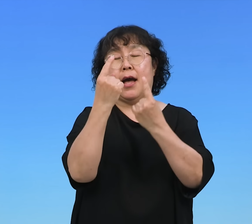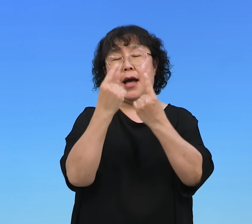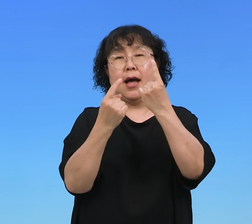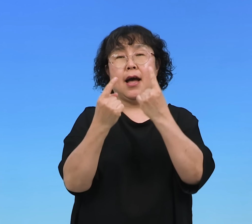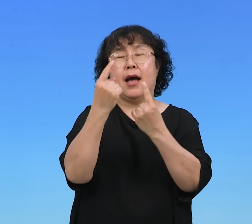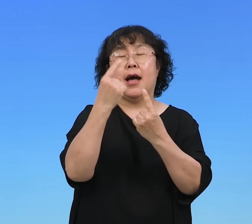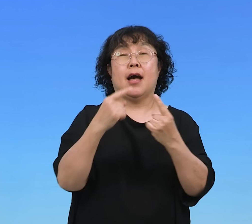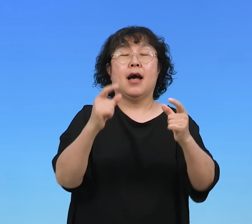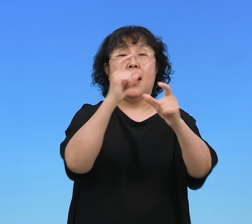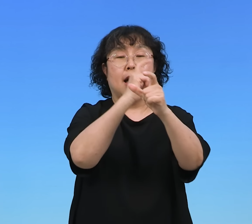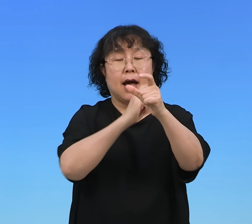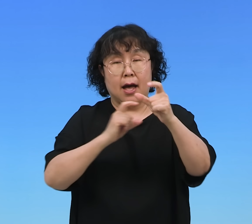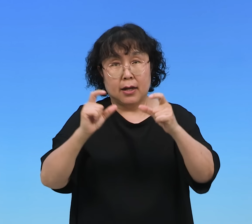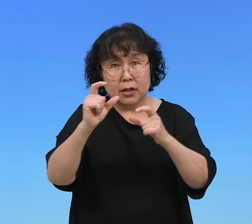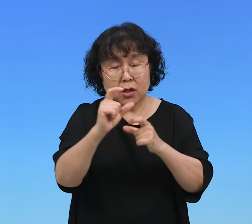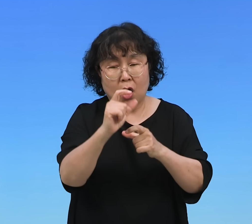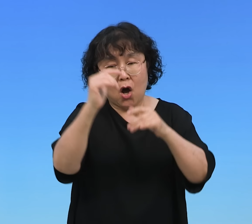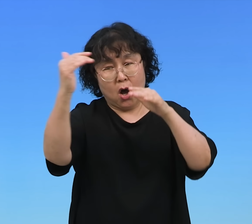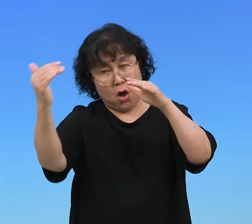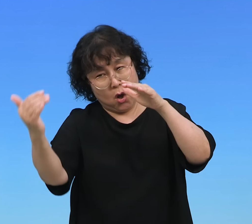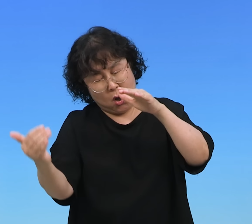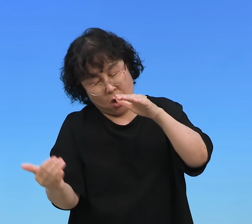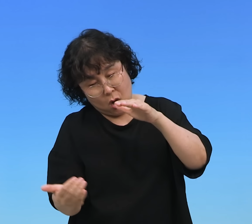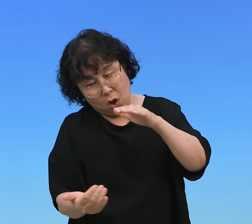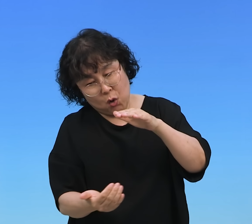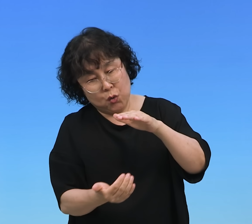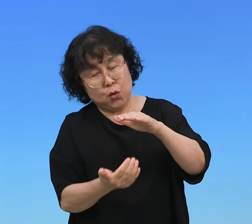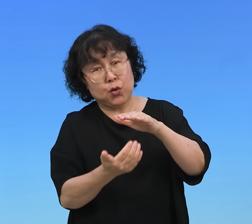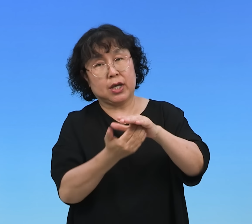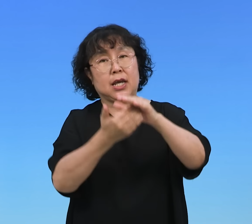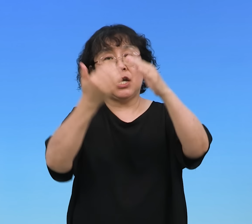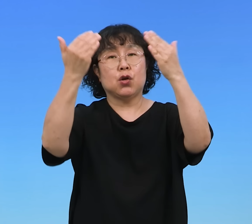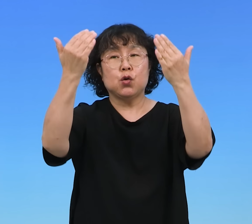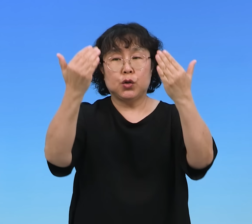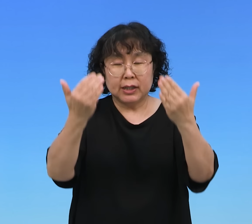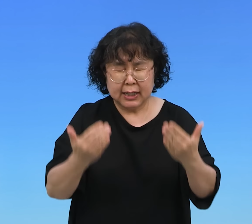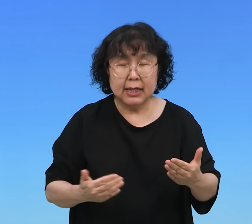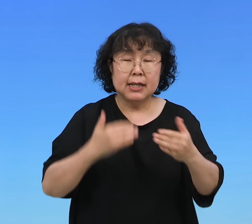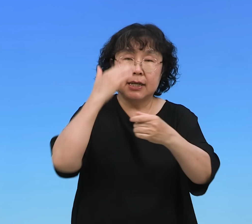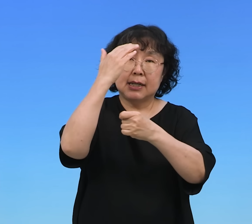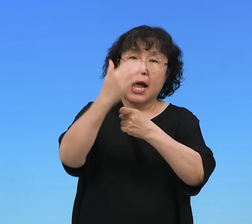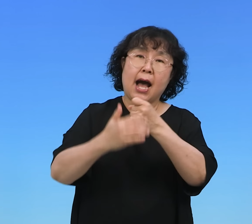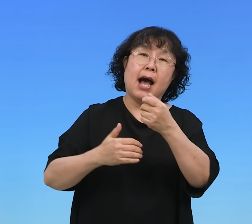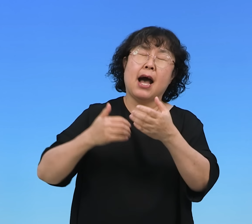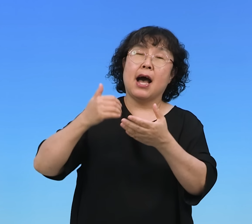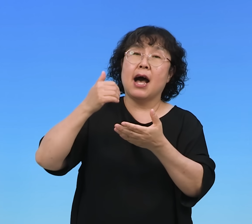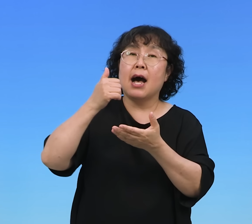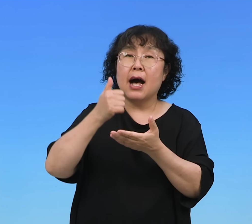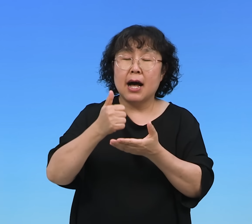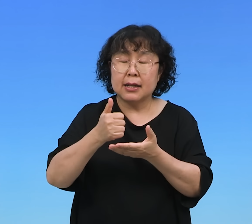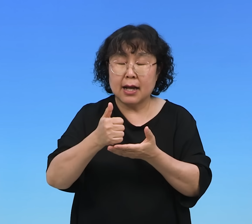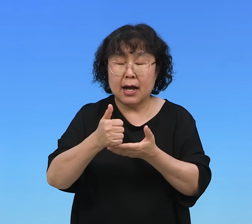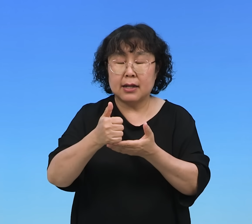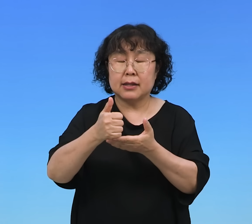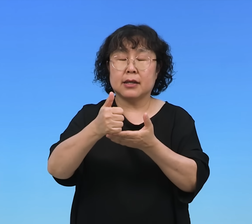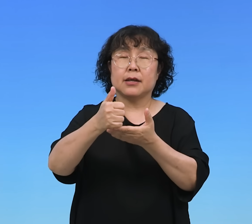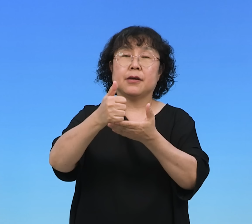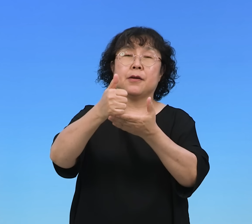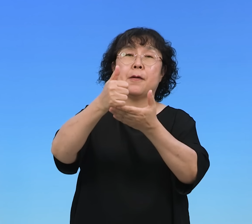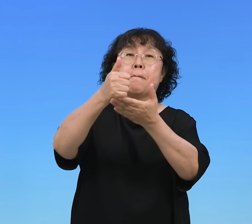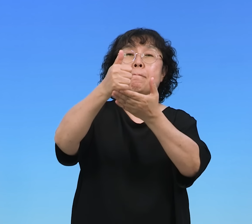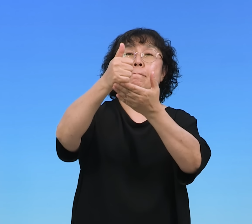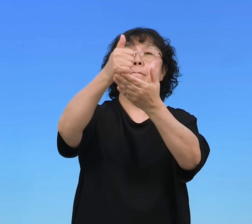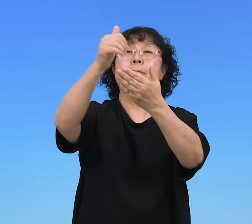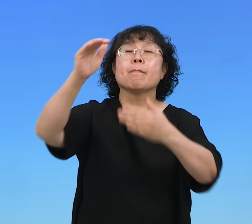더욱 이루시는 하나님, 여러분 그 크신 하나님과 함께 그 하나님 앞으로 나아가